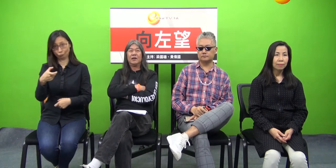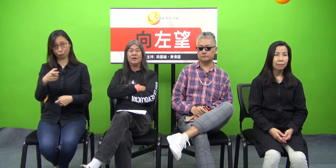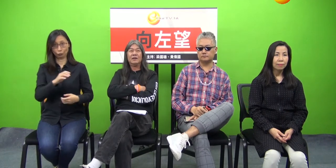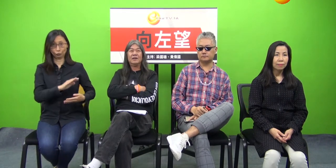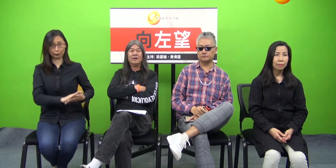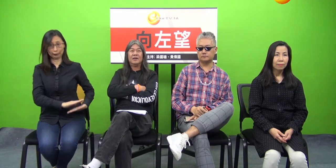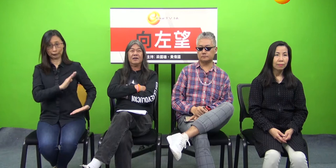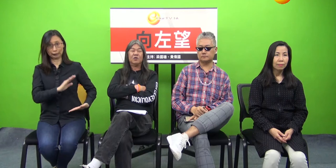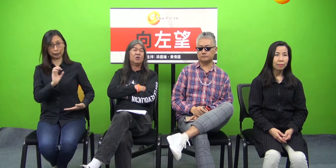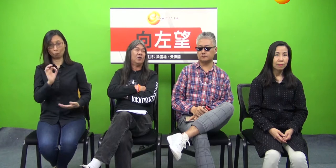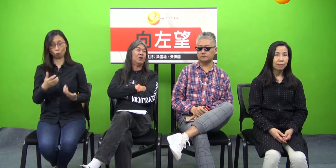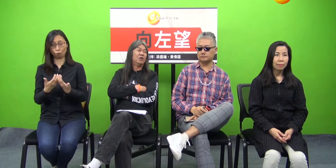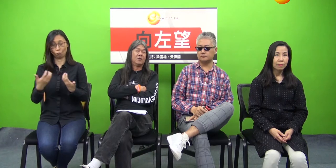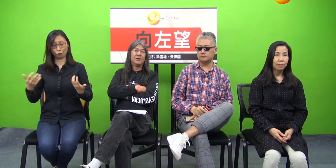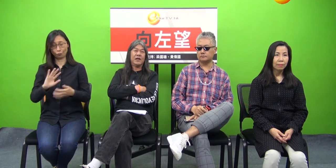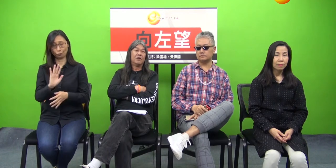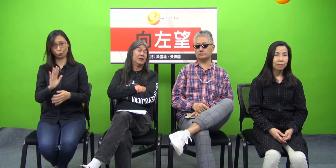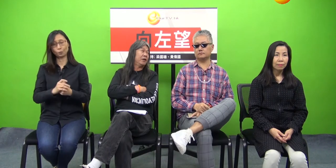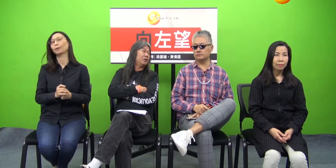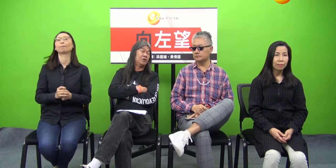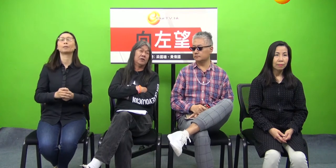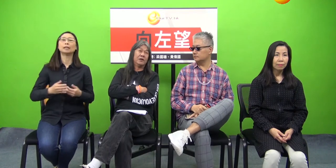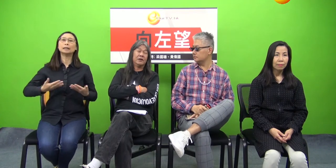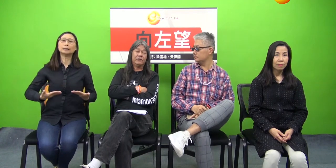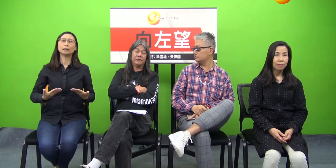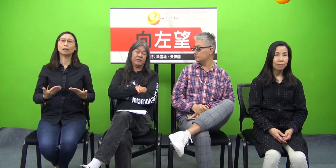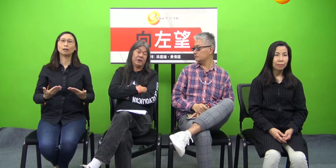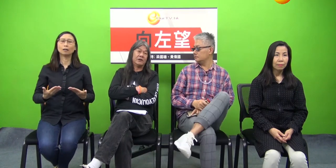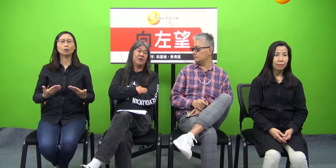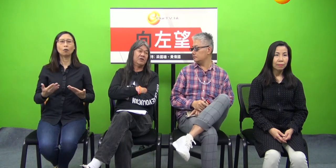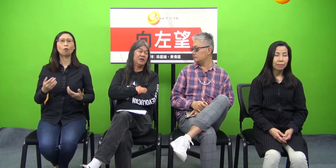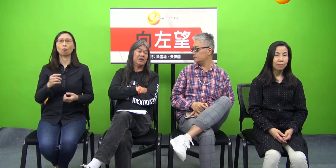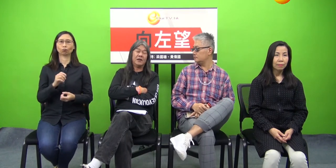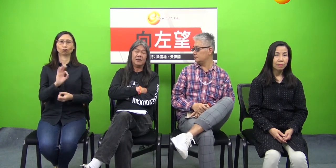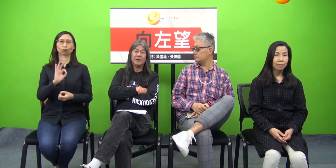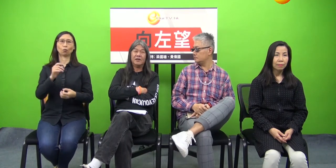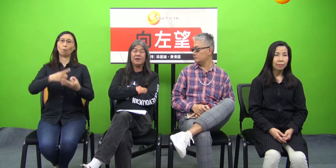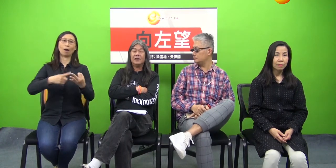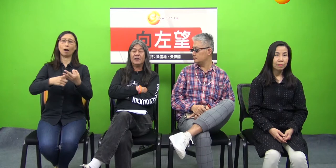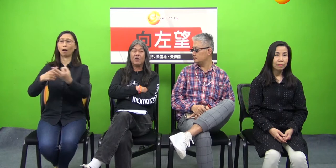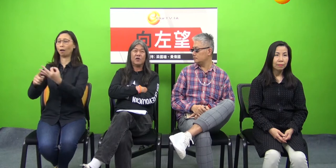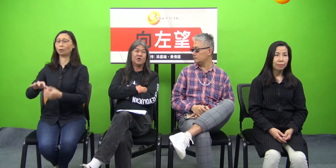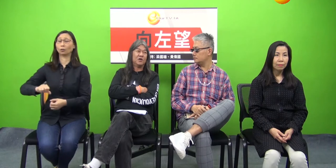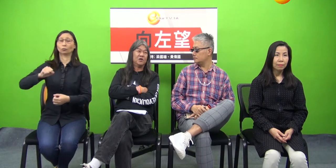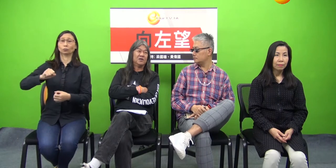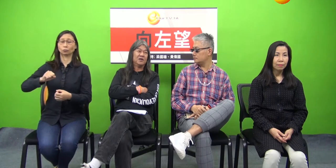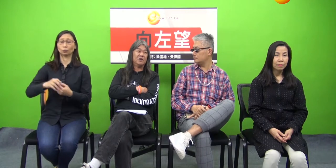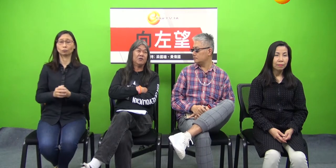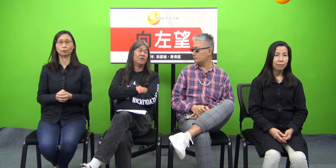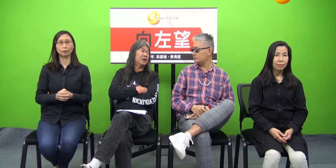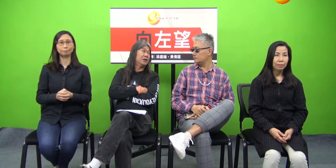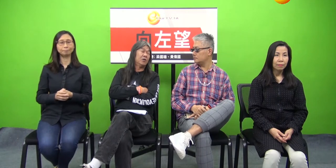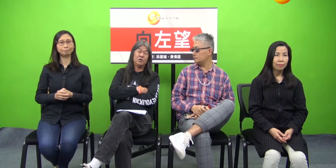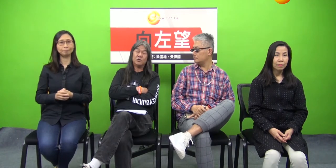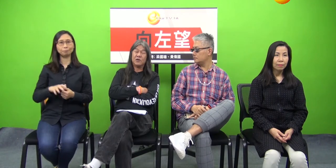呢就撈到沒得撈了，就借用人家的術語，因為就其實他都已經是江郎才盡了，怎麼會